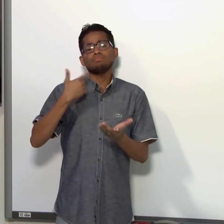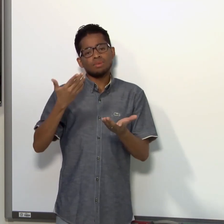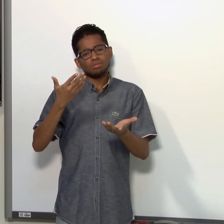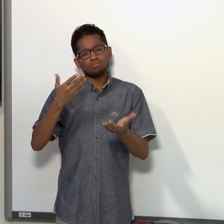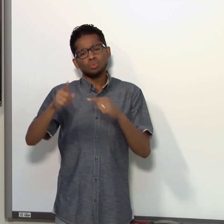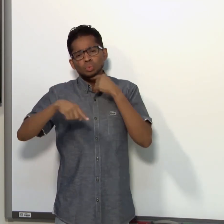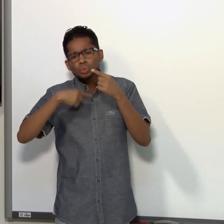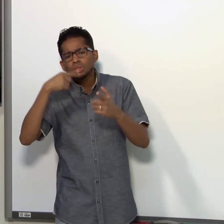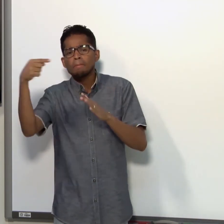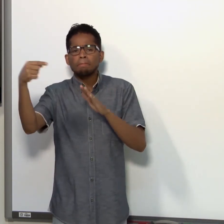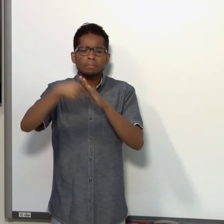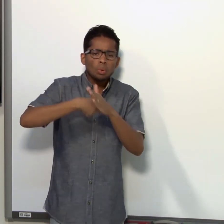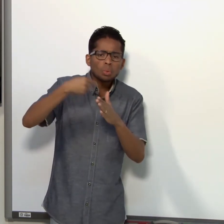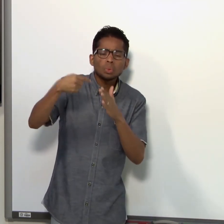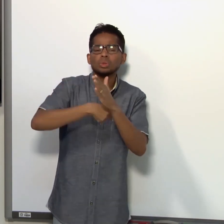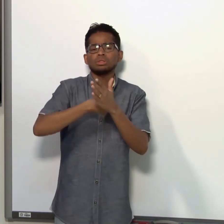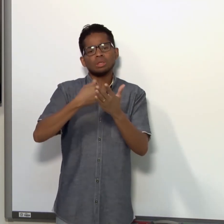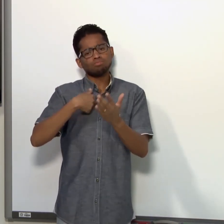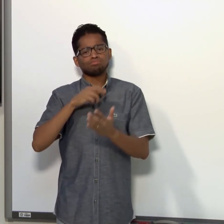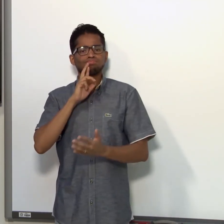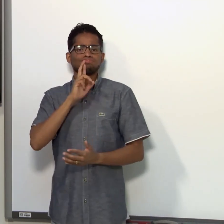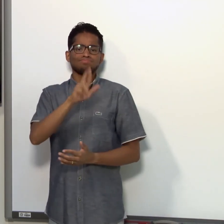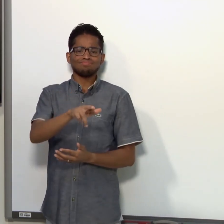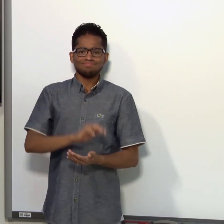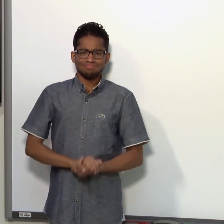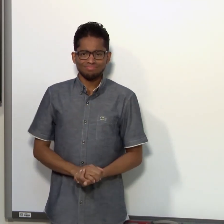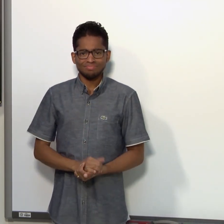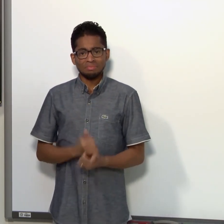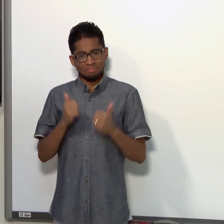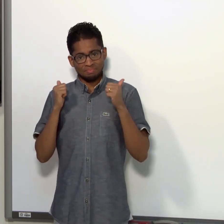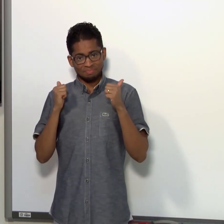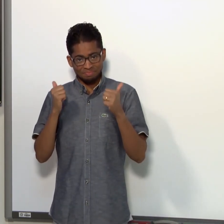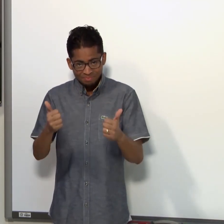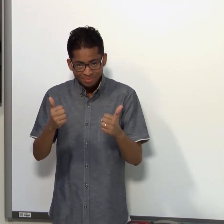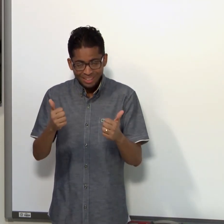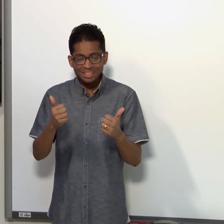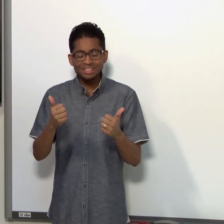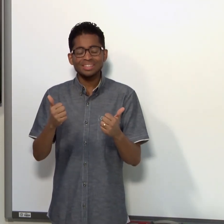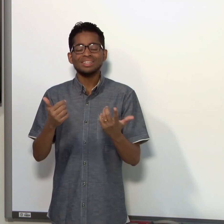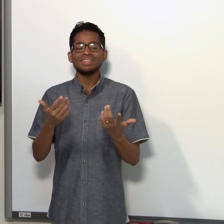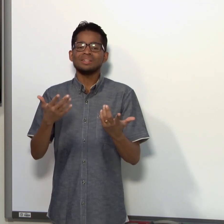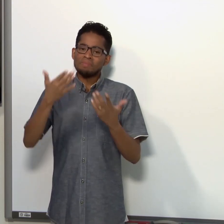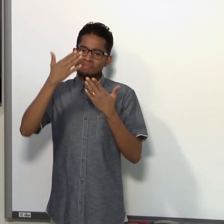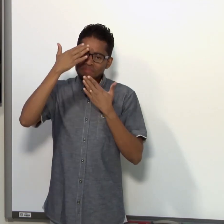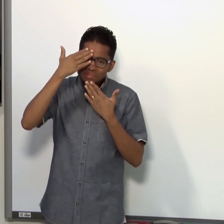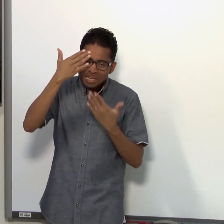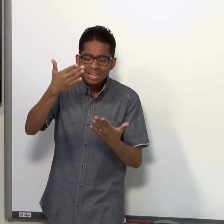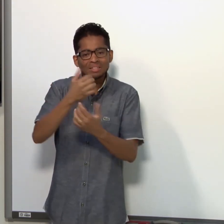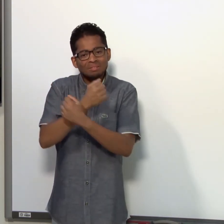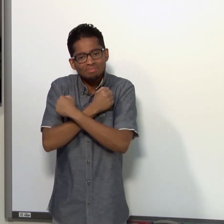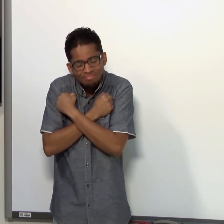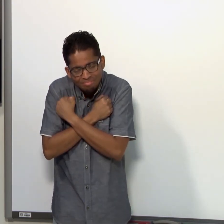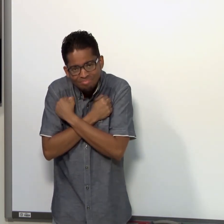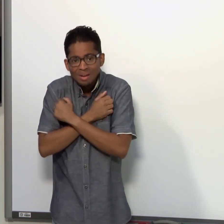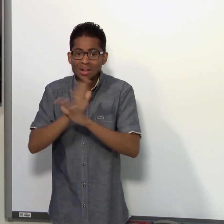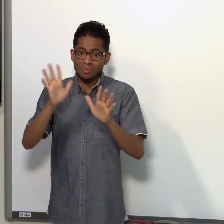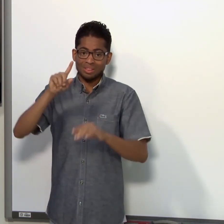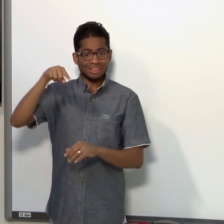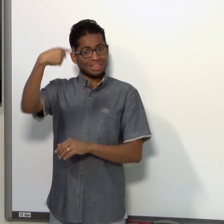entrem em contato comigo, podem me perguntar que eu responderei. Ok? Muito obrigado, um abraço e